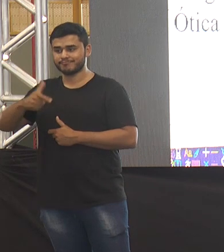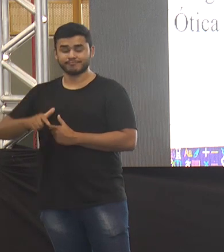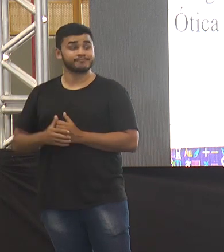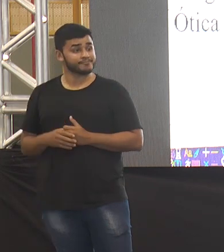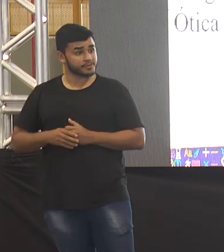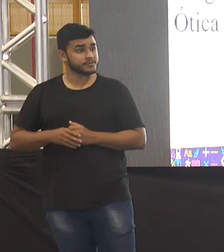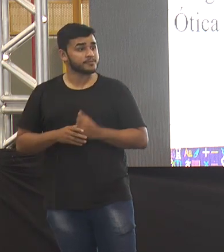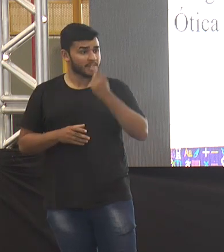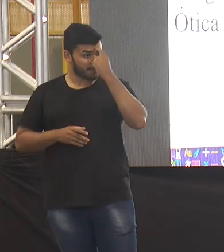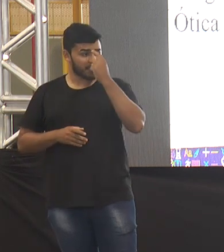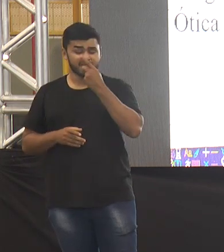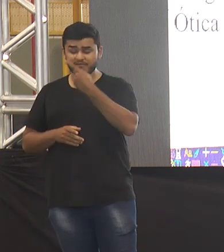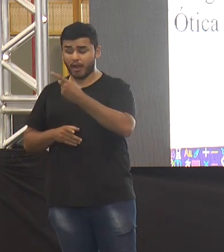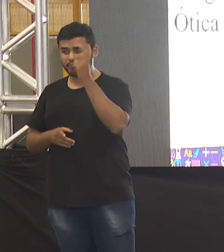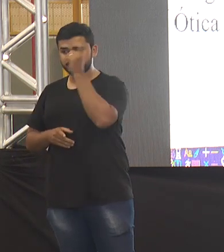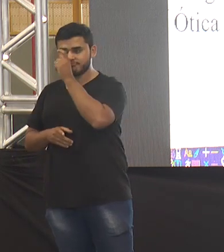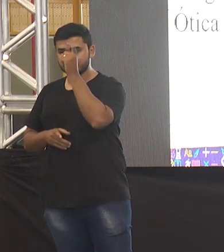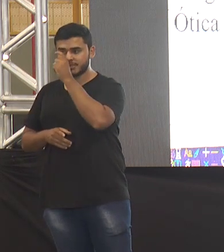é hipocrisia,